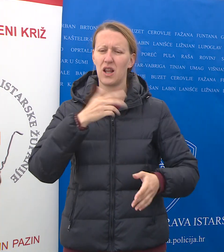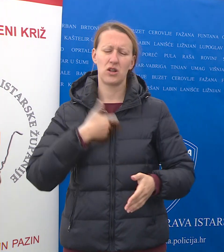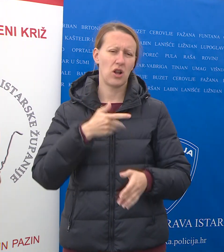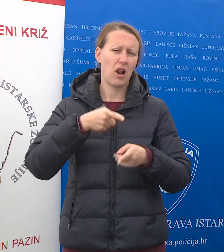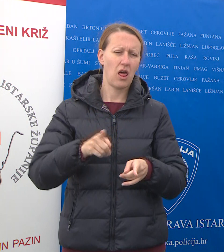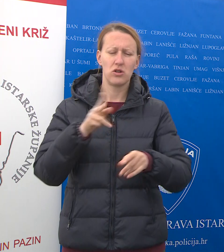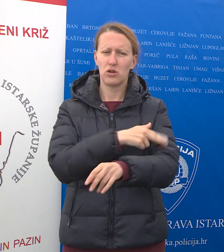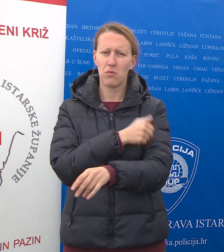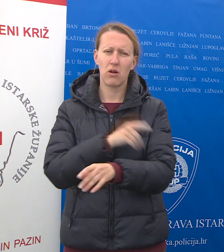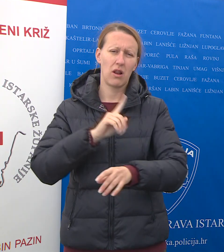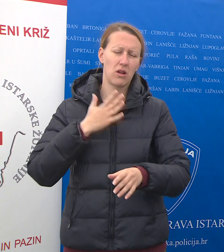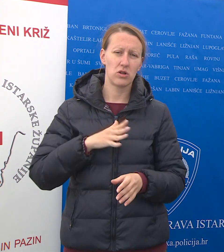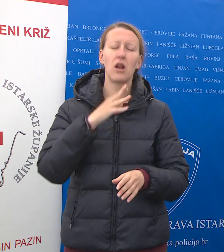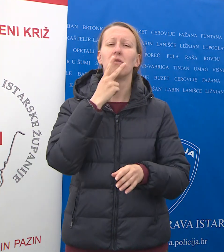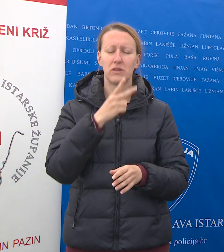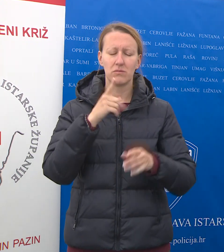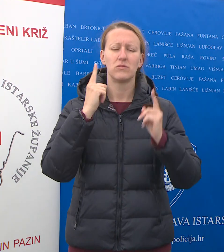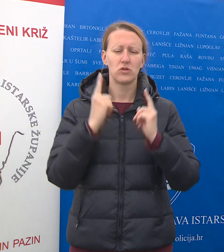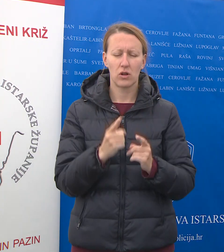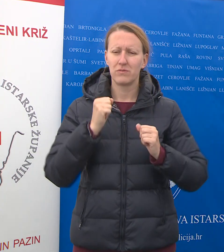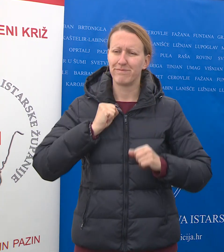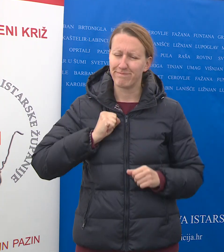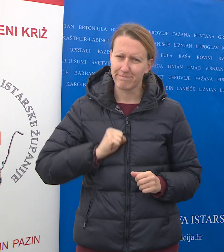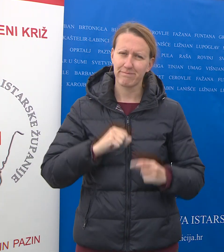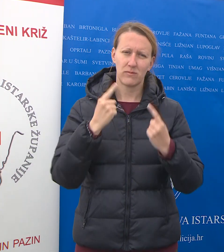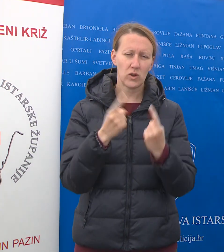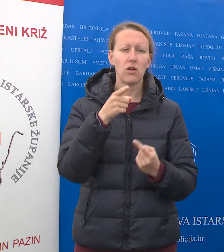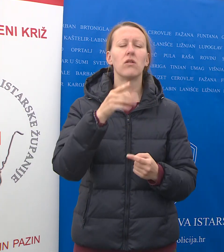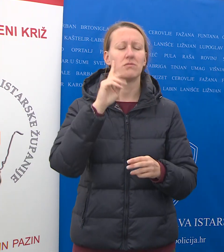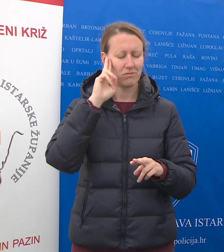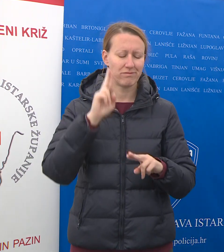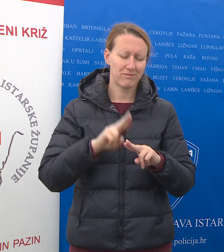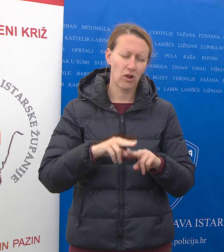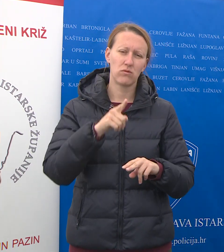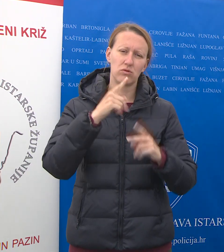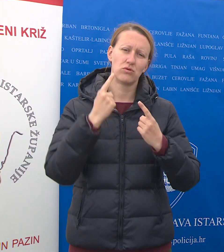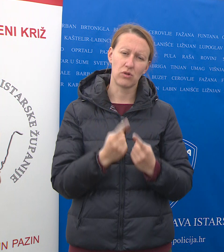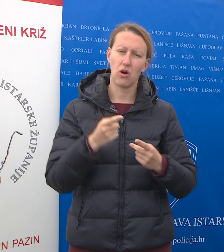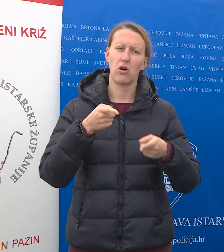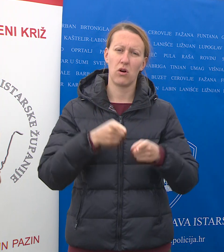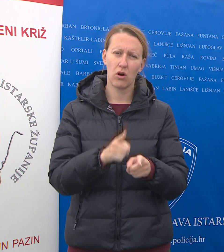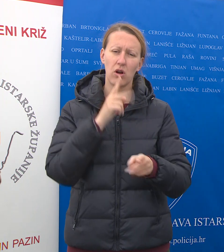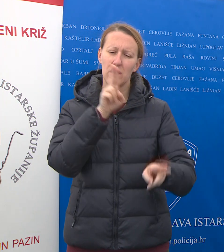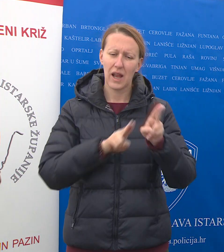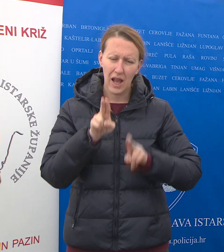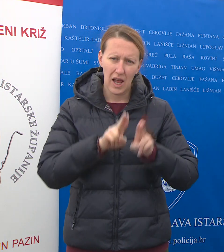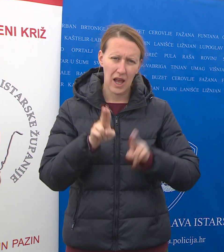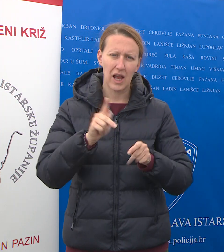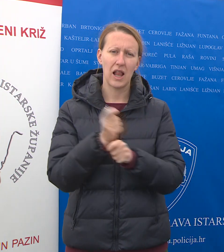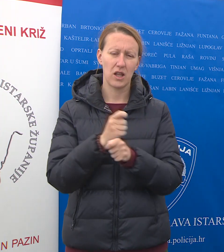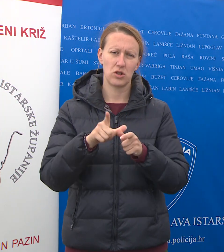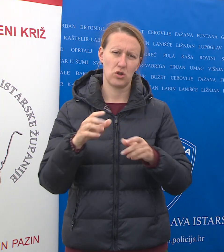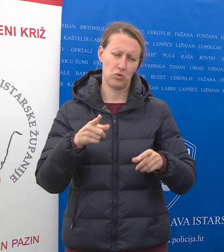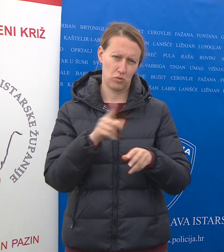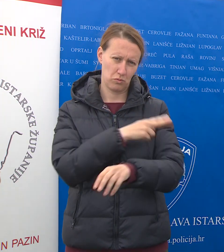kraju ipak imamo suradnju sa pacijentima i oni pristanu na kontrolu i zdravstvenu njegu i zdravstveno liječenje